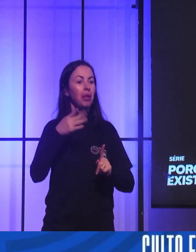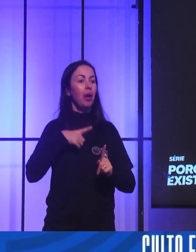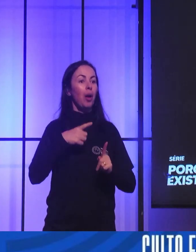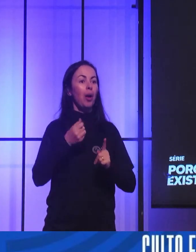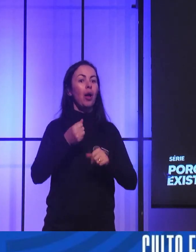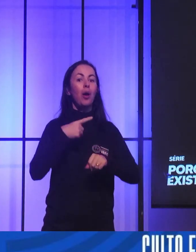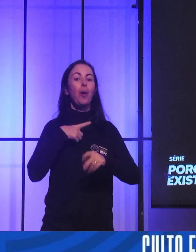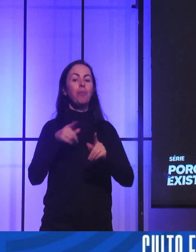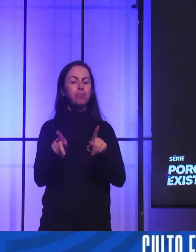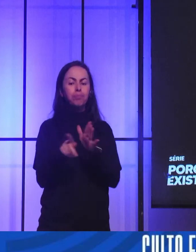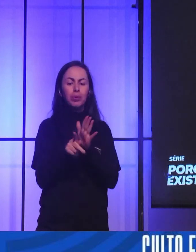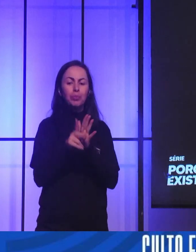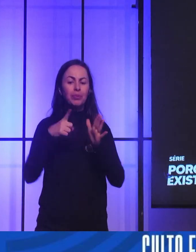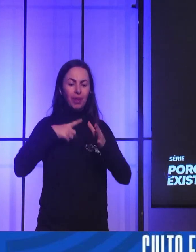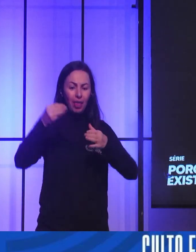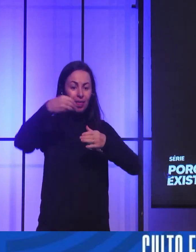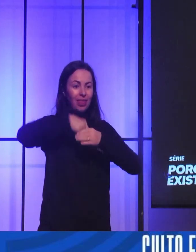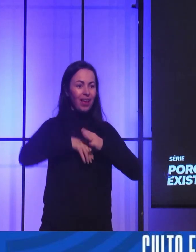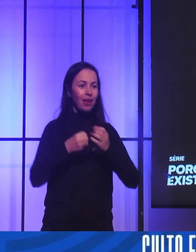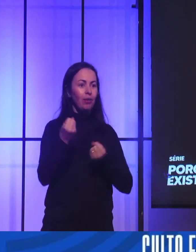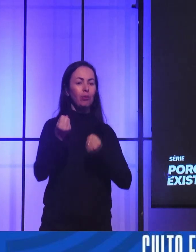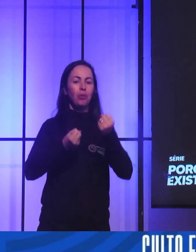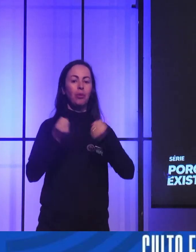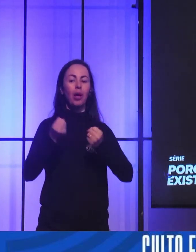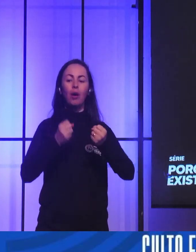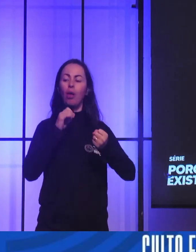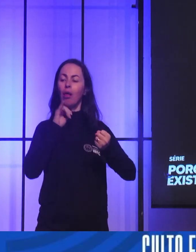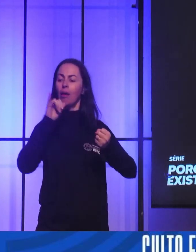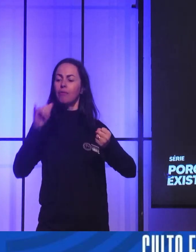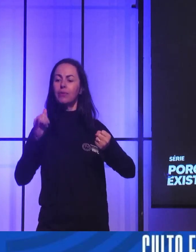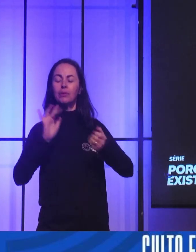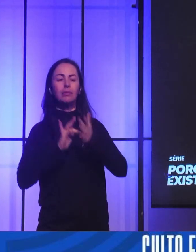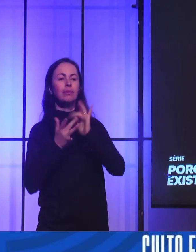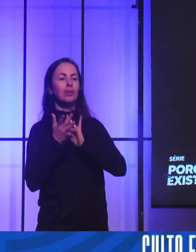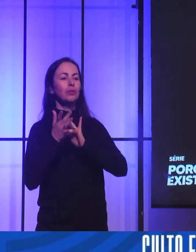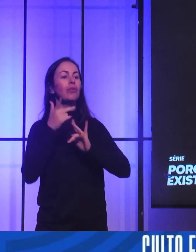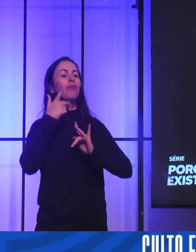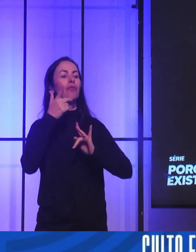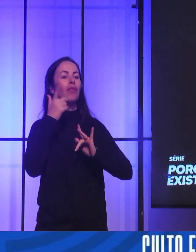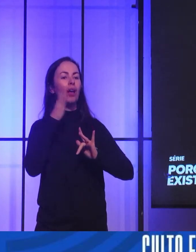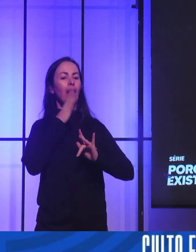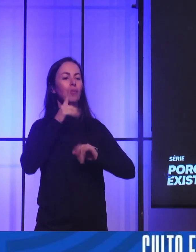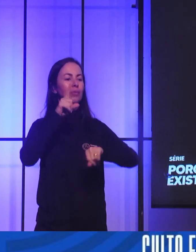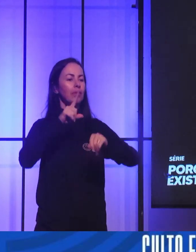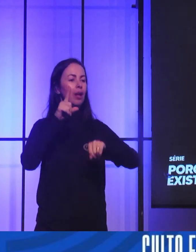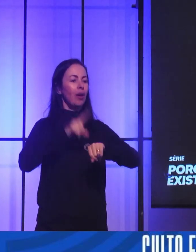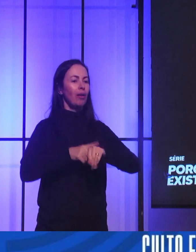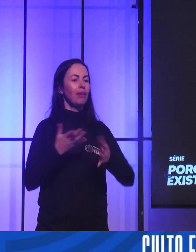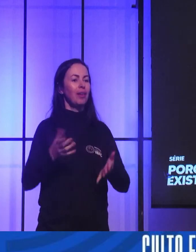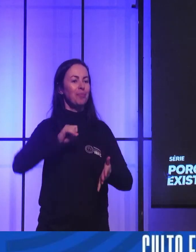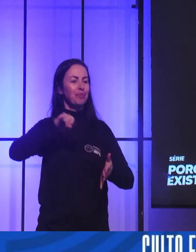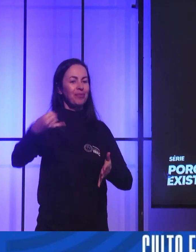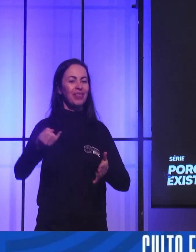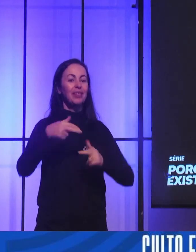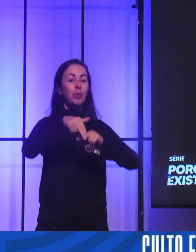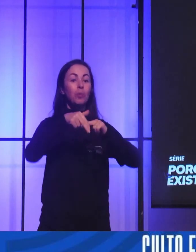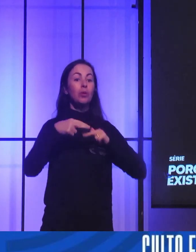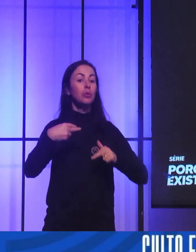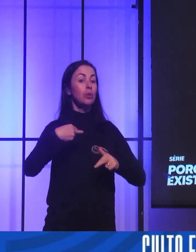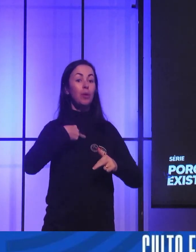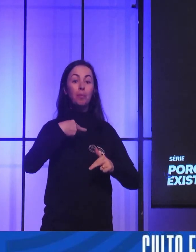tão clara. Então não perca a oportunidade,